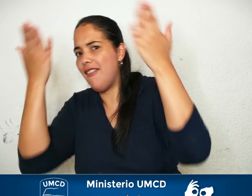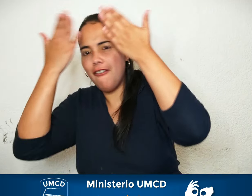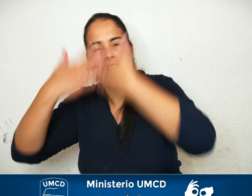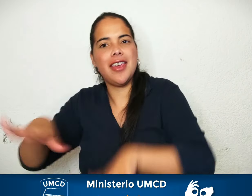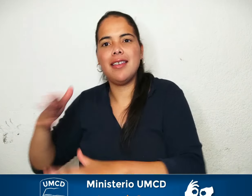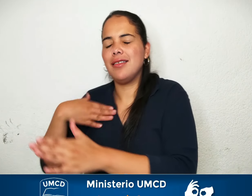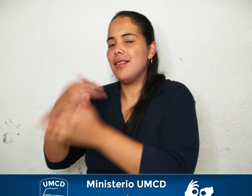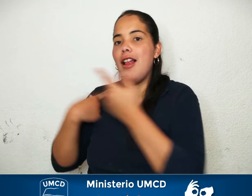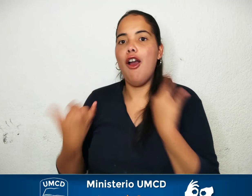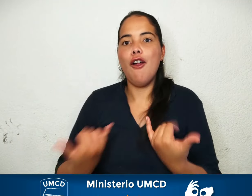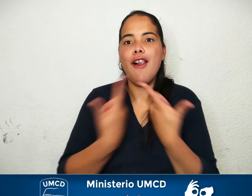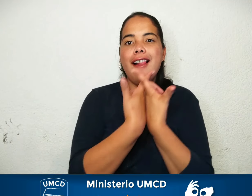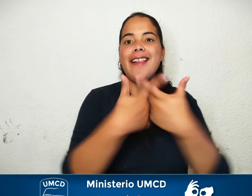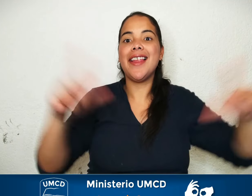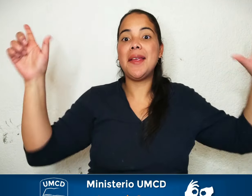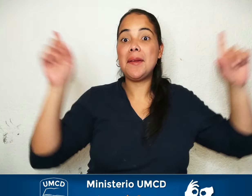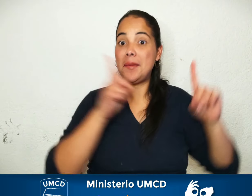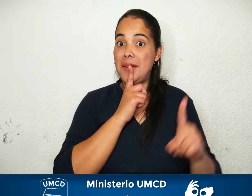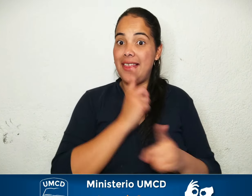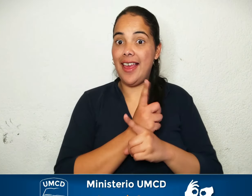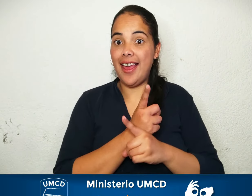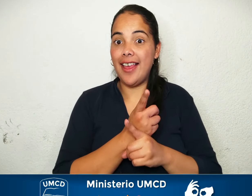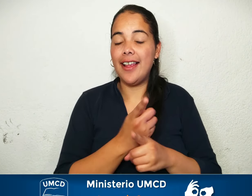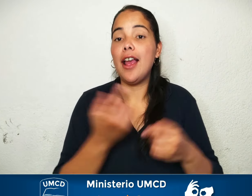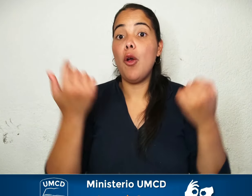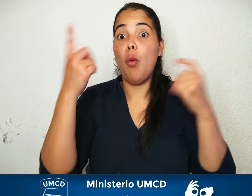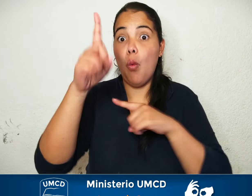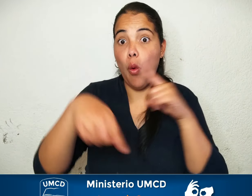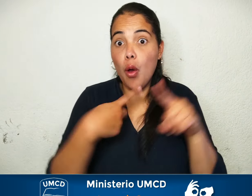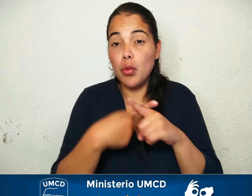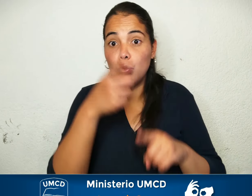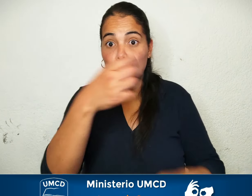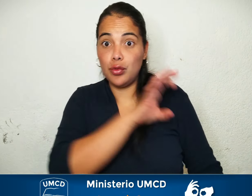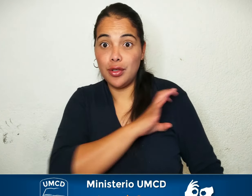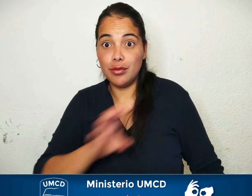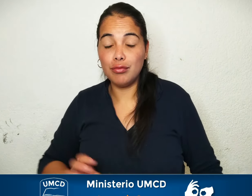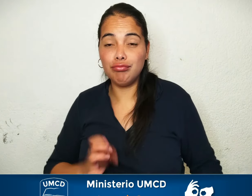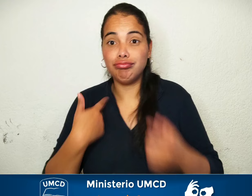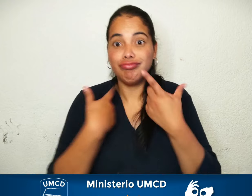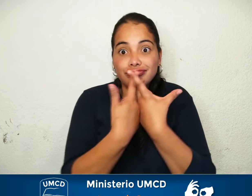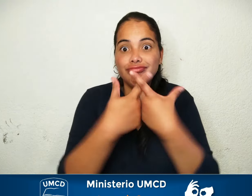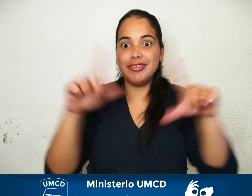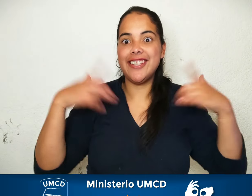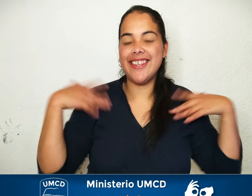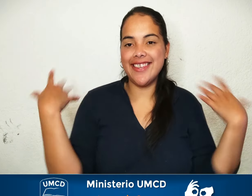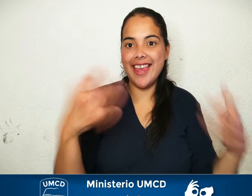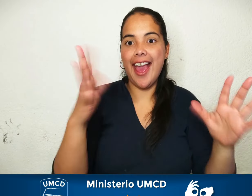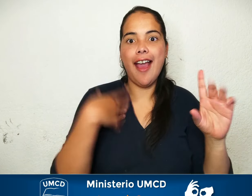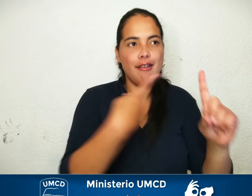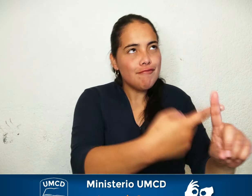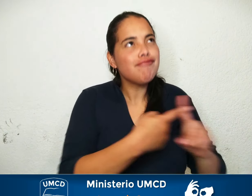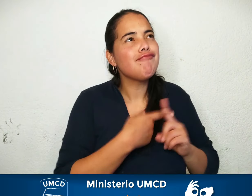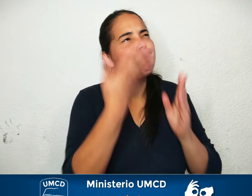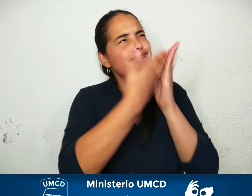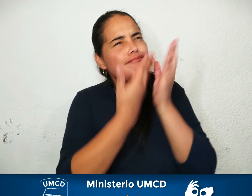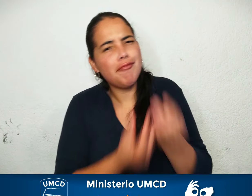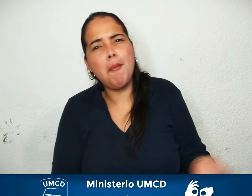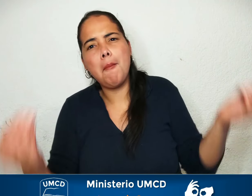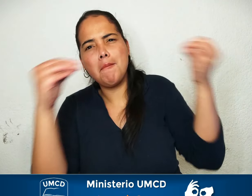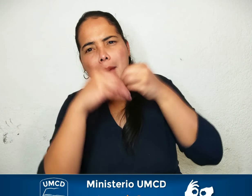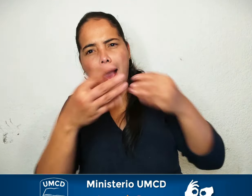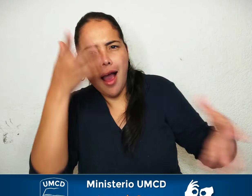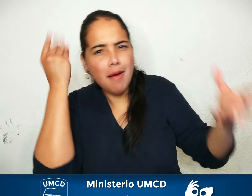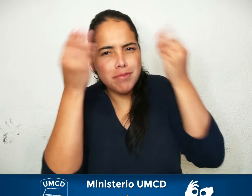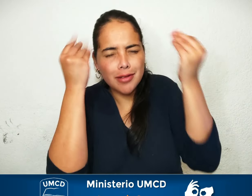libres de la condenación. Por esa libertad es mal usada cuando el creyente que llega a conocer más de Dios y